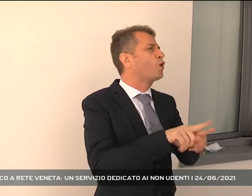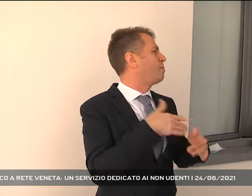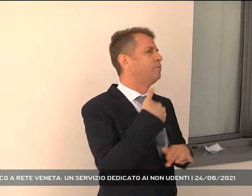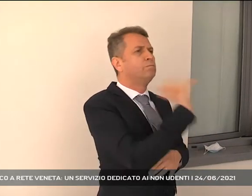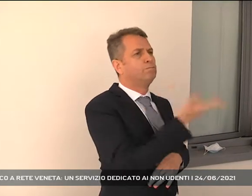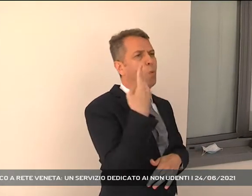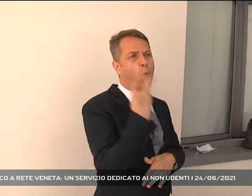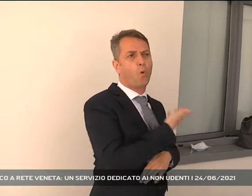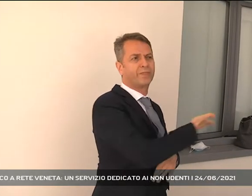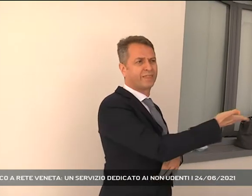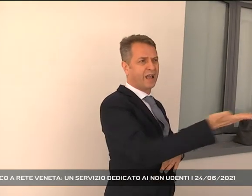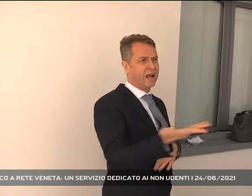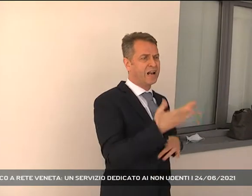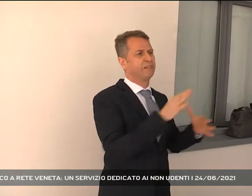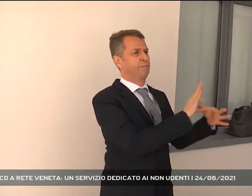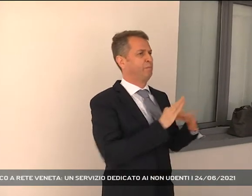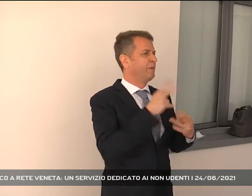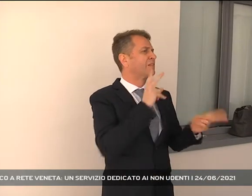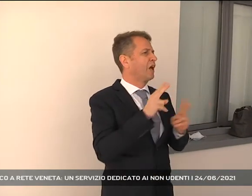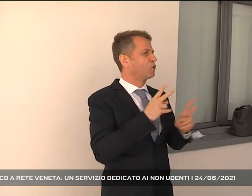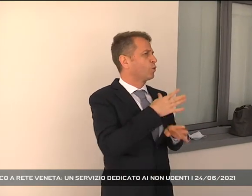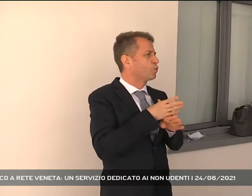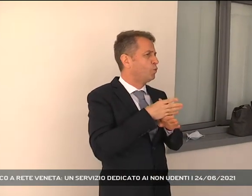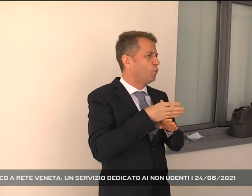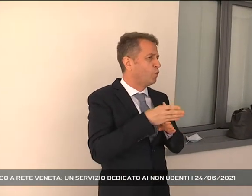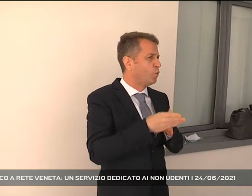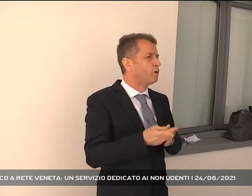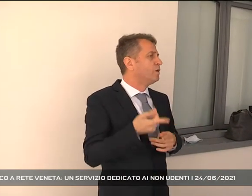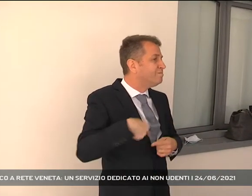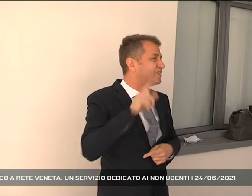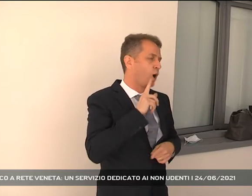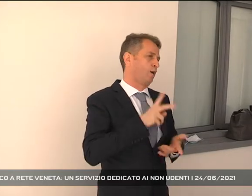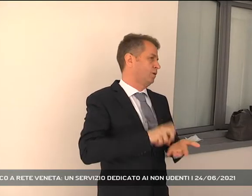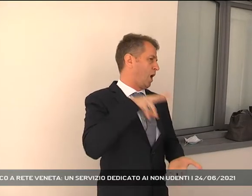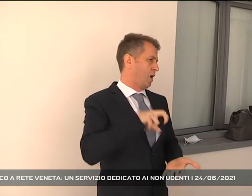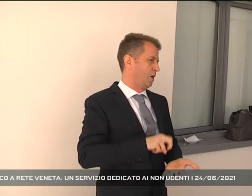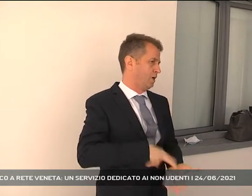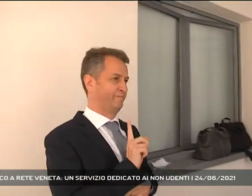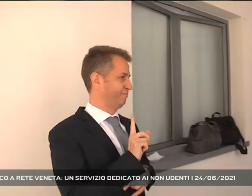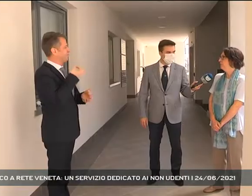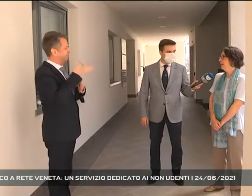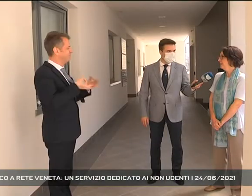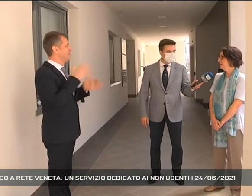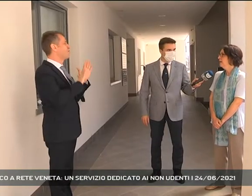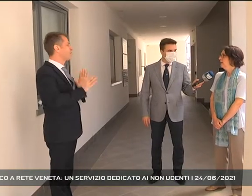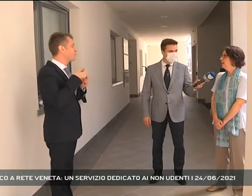era stato luca sinico presidente dell'ente nazionale sordi di vicenza che con la sua brava